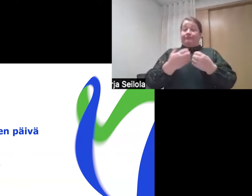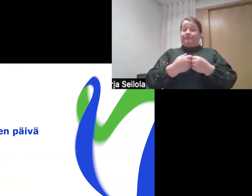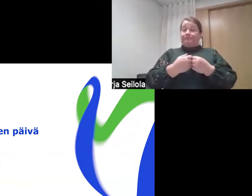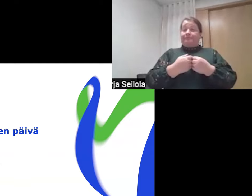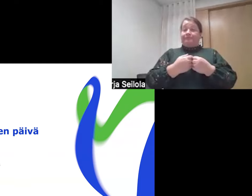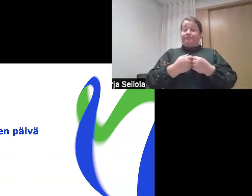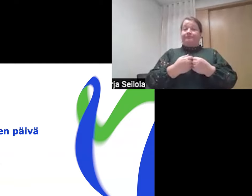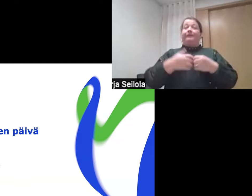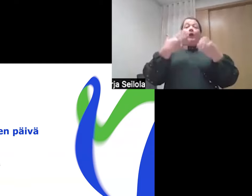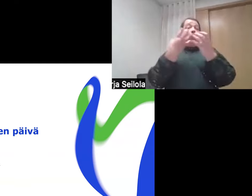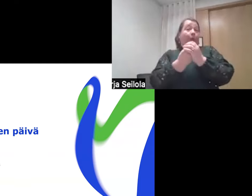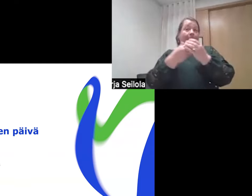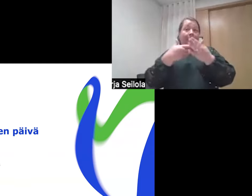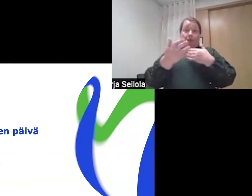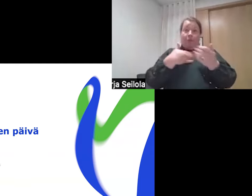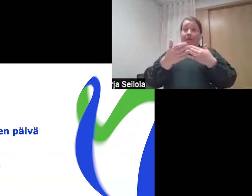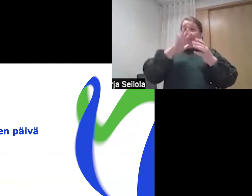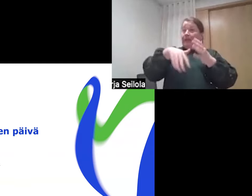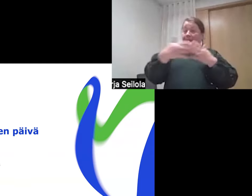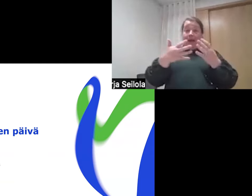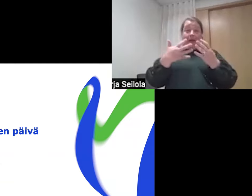Hakaniemessä tällä hetkellä.